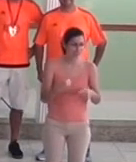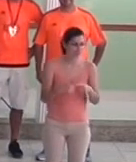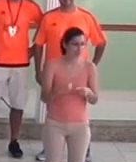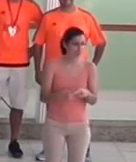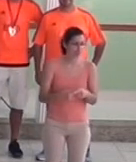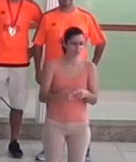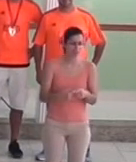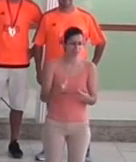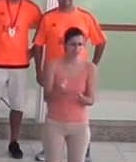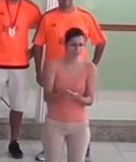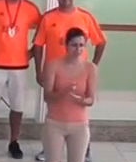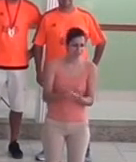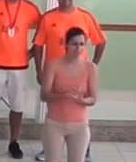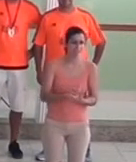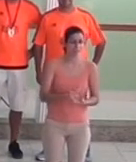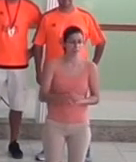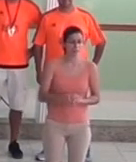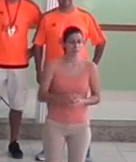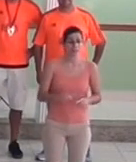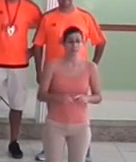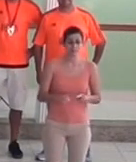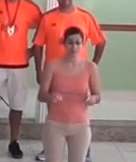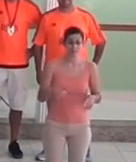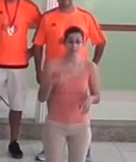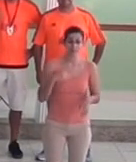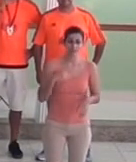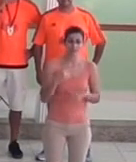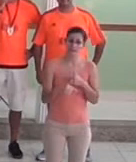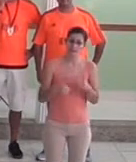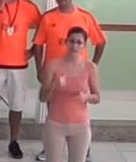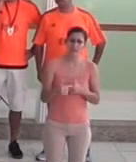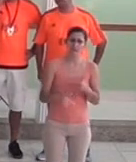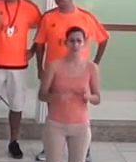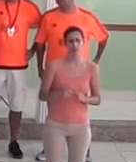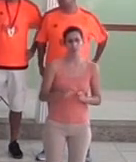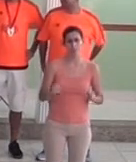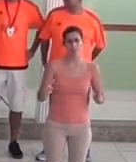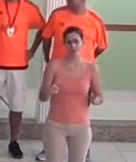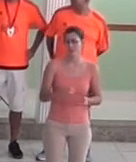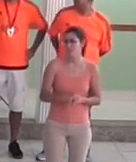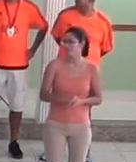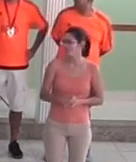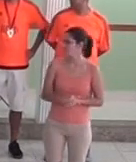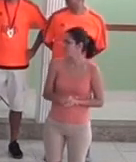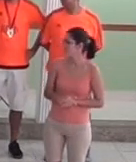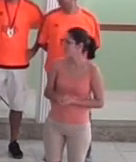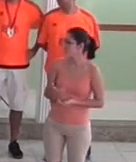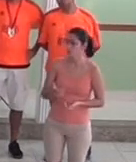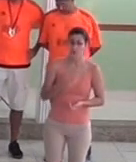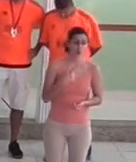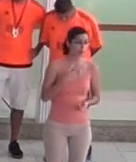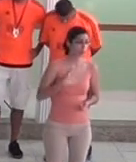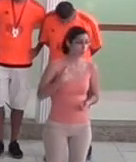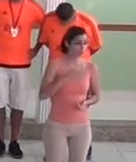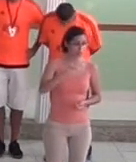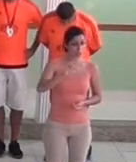além disso, tem um trabalho muito maior por trás disso. E aí eu queria que o Léo desse uma palavra com relação a esse trabalho que é